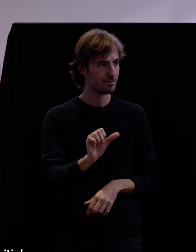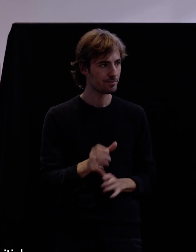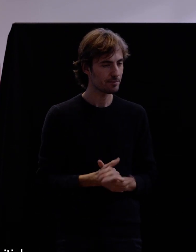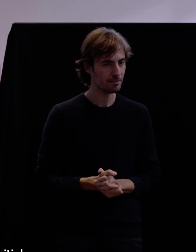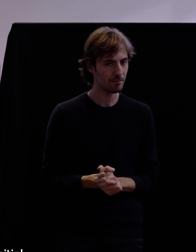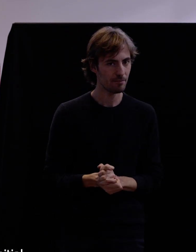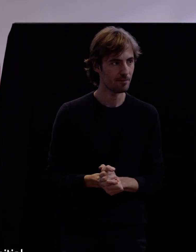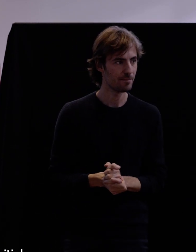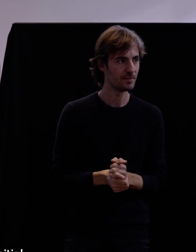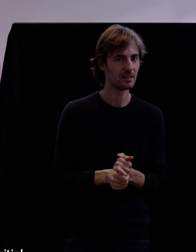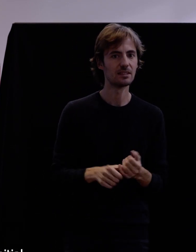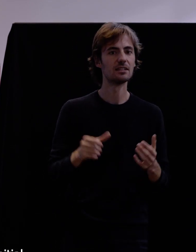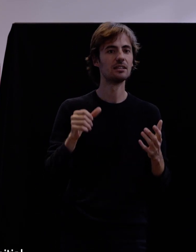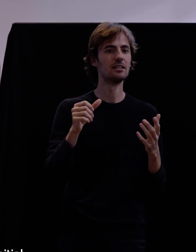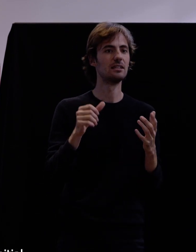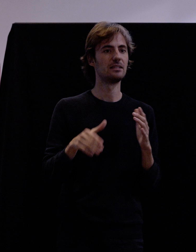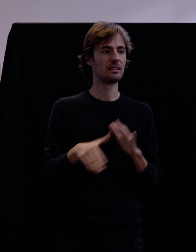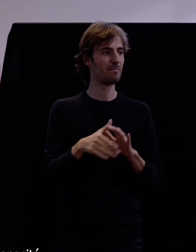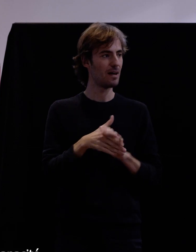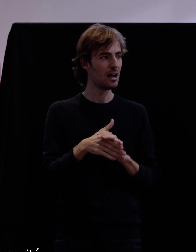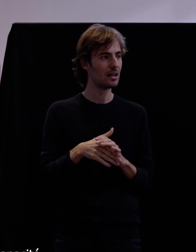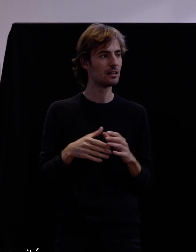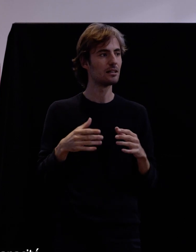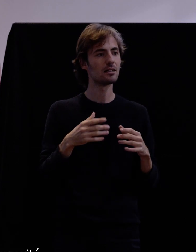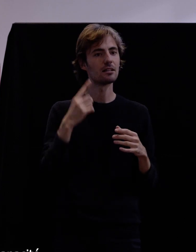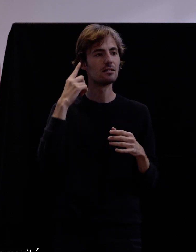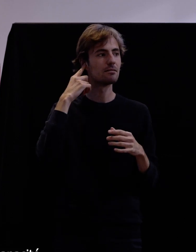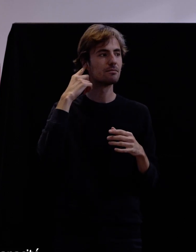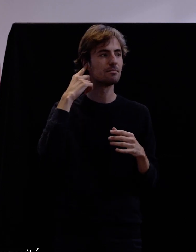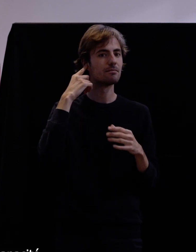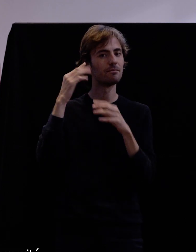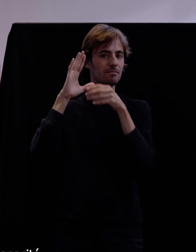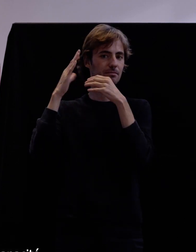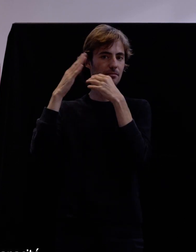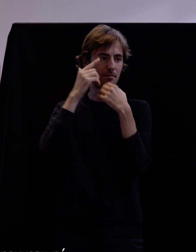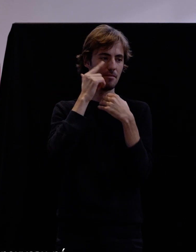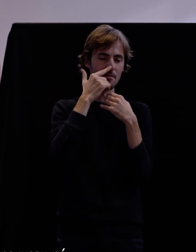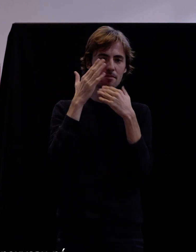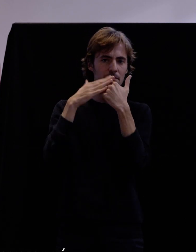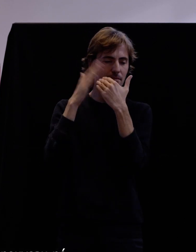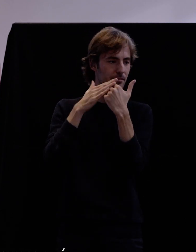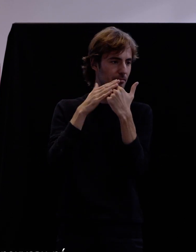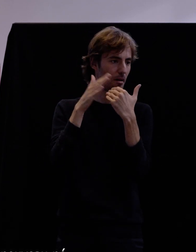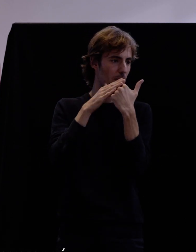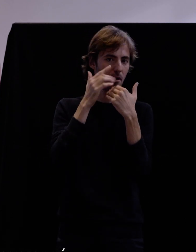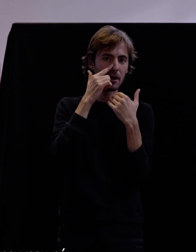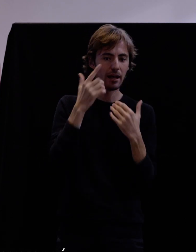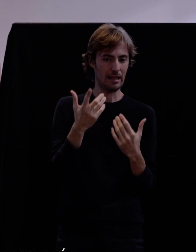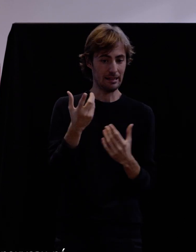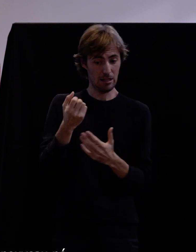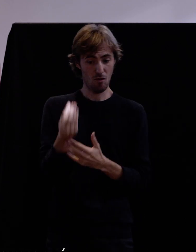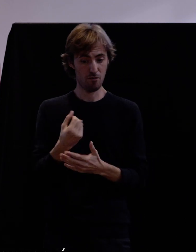le signe initial parce que les enfants naissent avec une incapacité à respirer par le nez correctement. Vous savez qu'un nouveau-né, ça ne